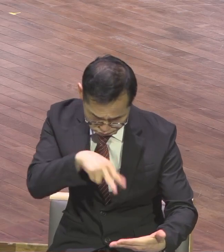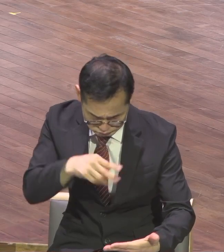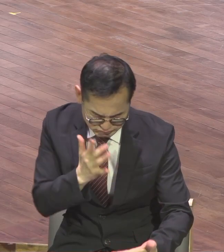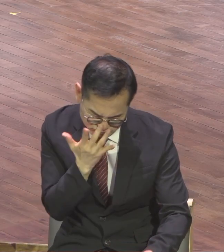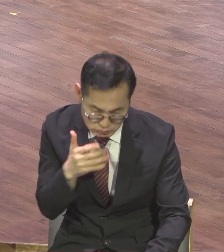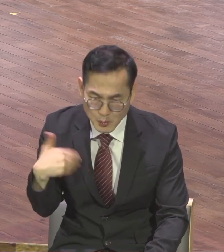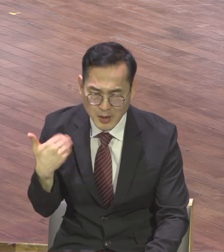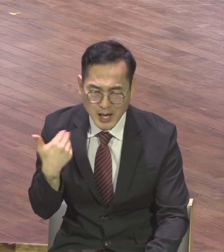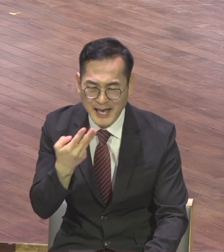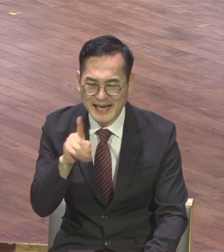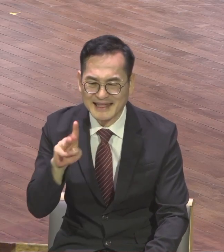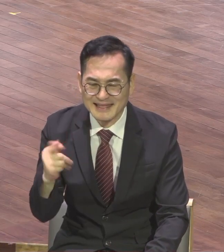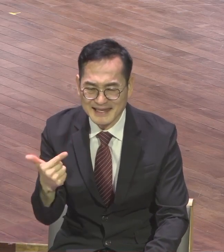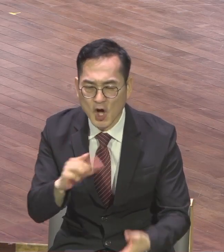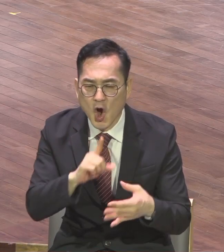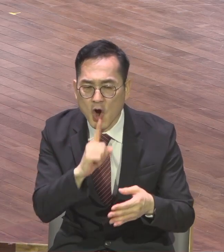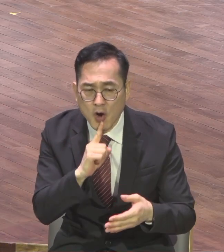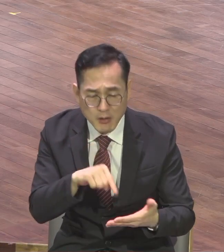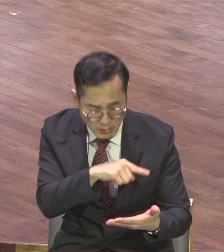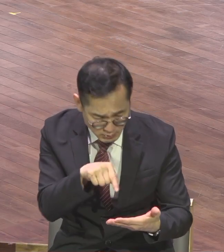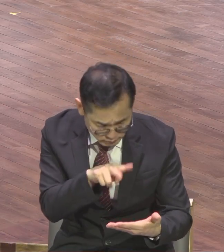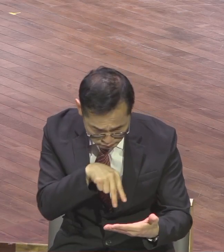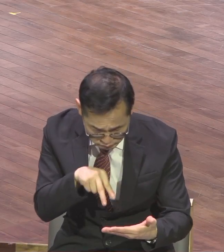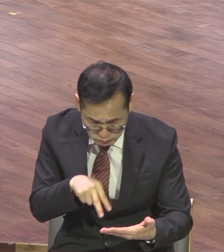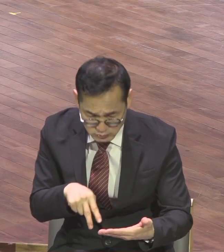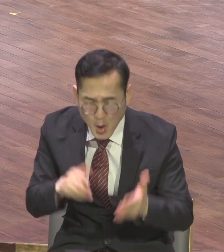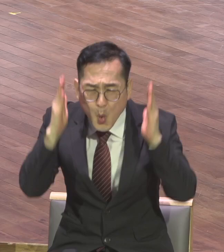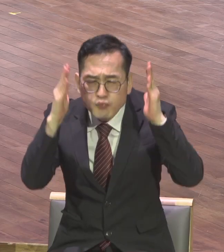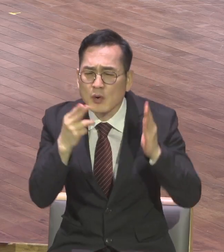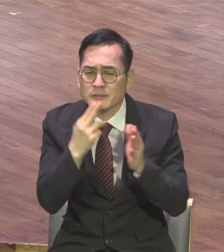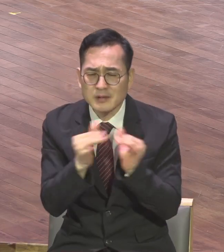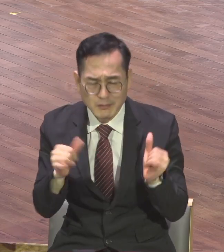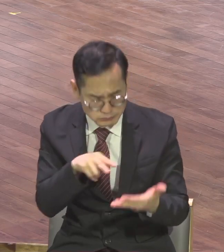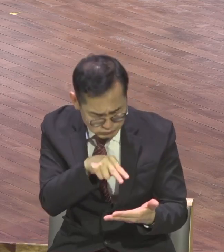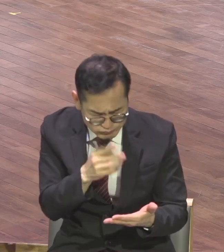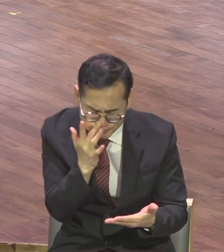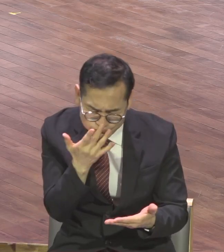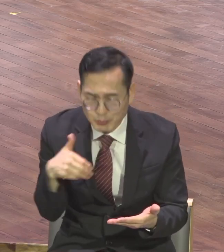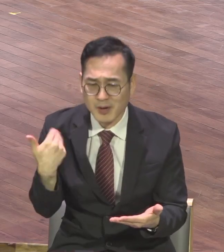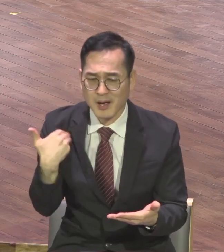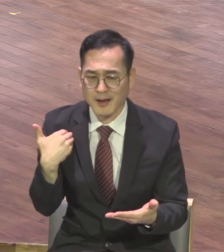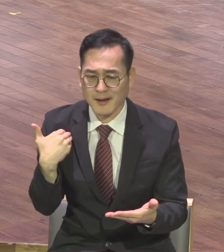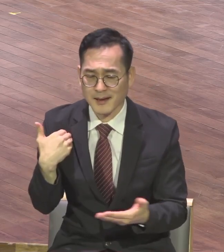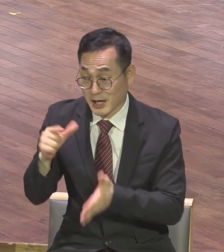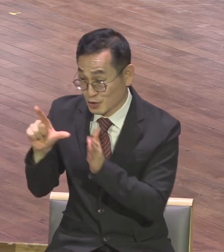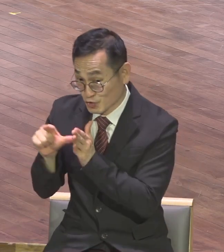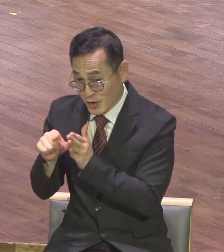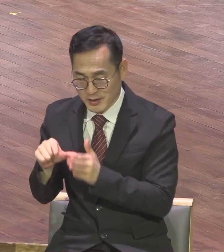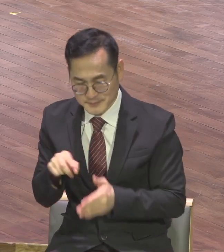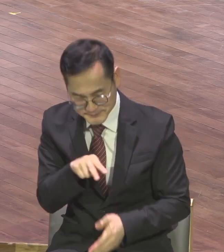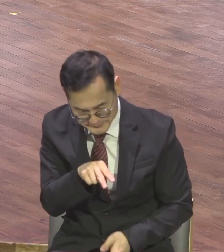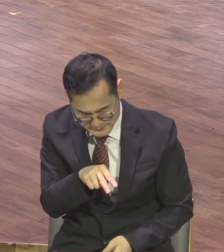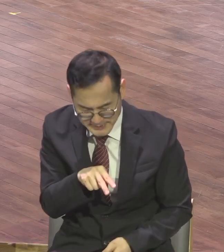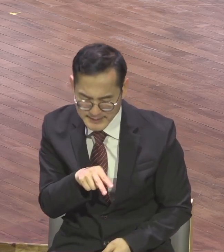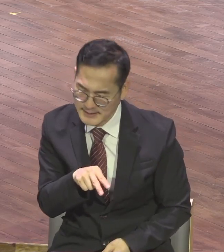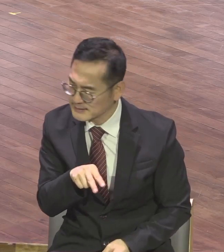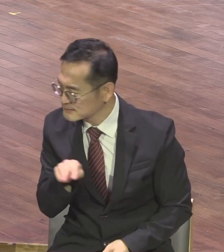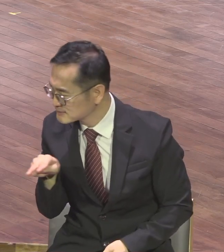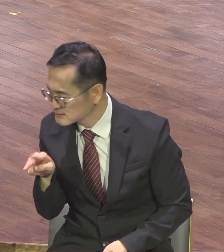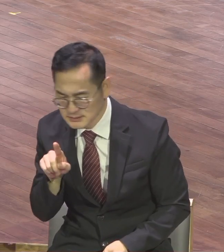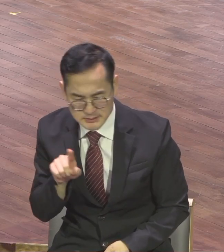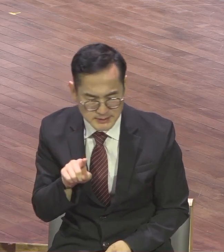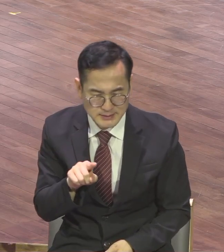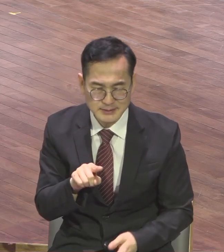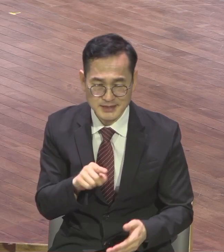한 신부 외에는 아무도 읽을 수도 없고 알 수도 없는 거예요. 그래서 이 마틴 루터가 그야말로